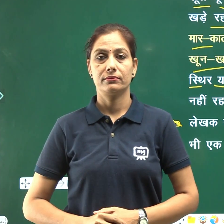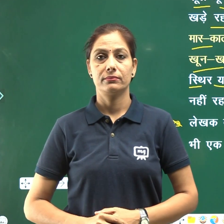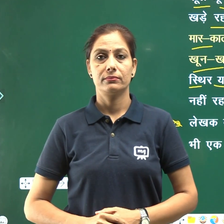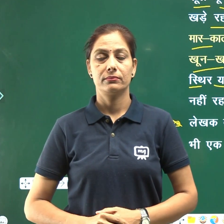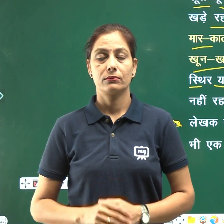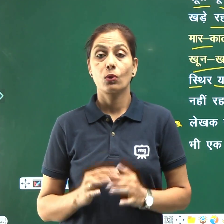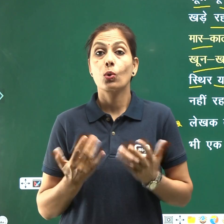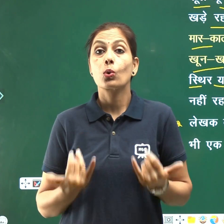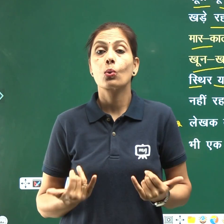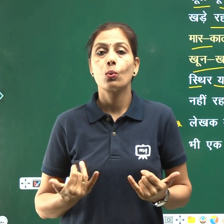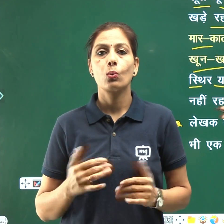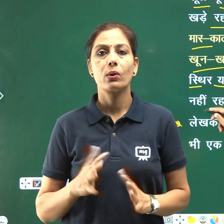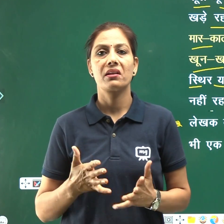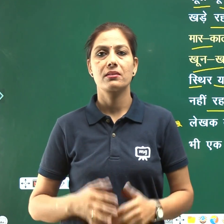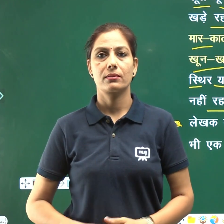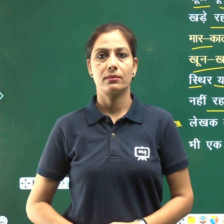क्यों नहीं रह सकता।